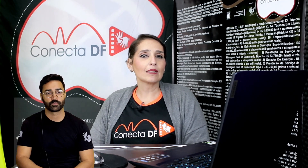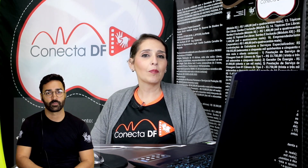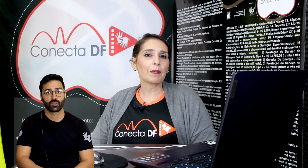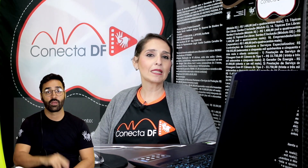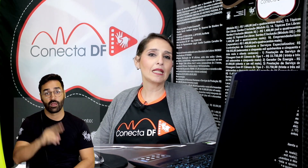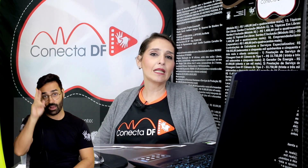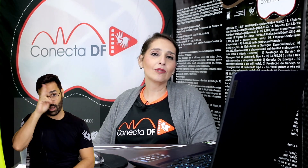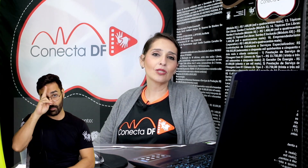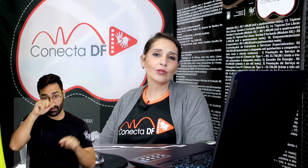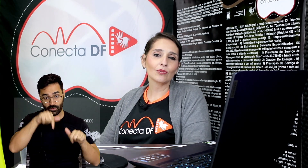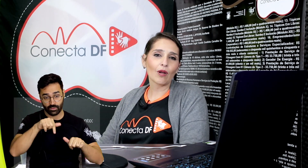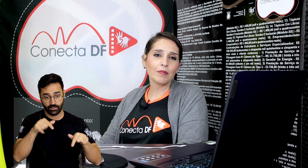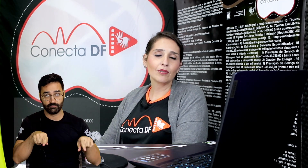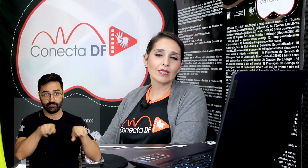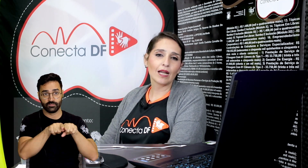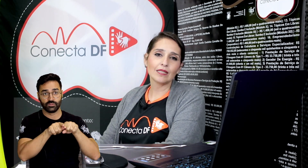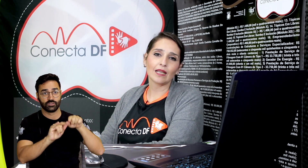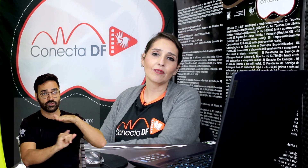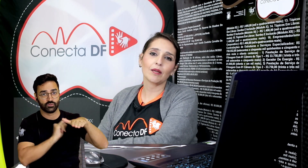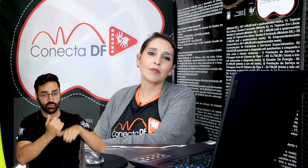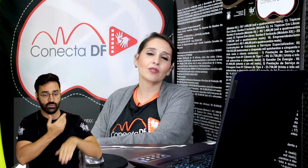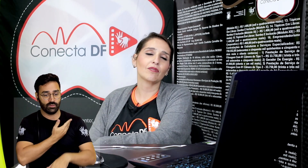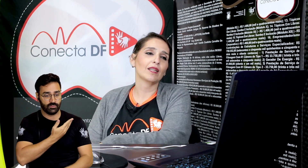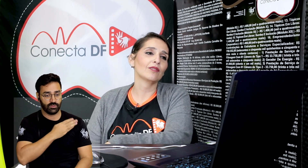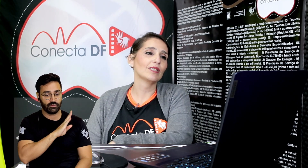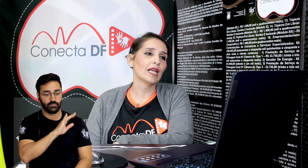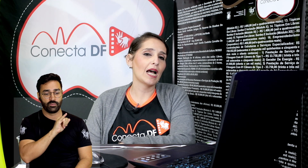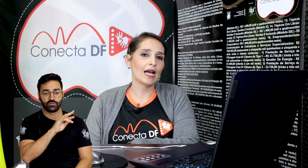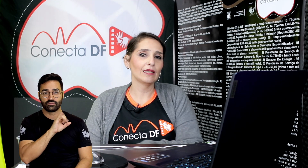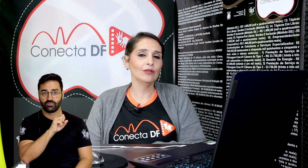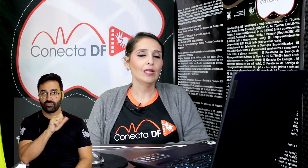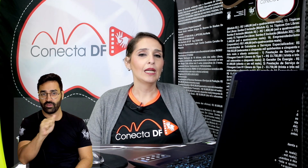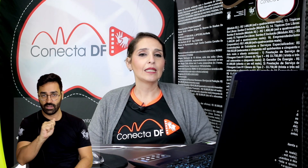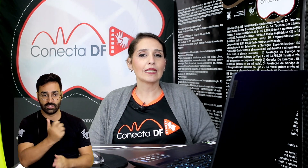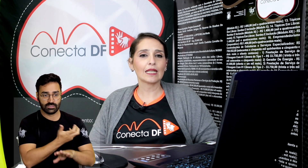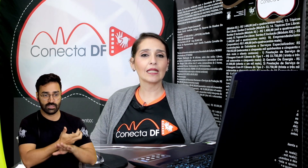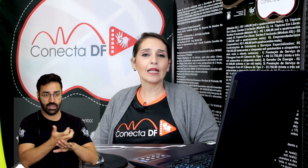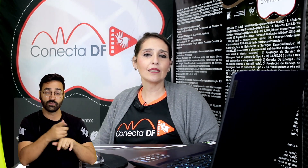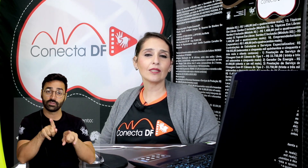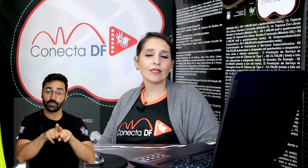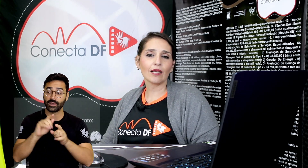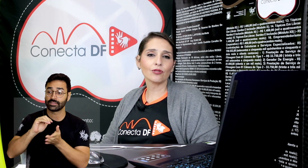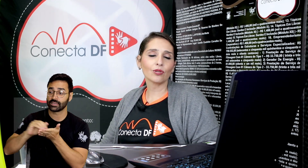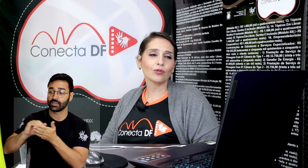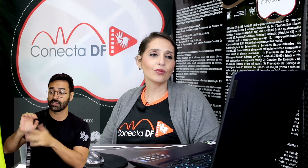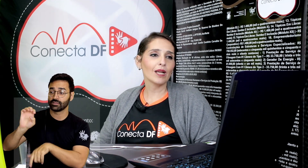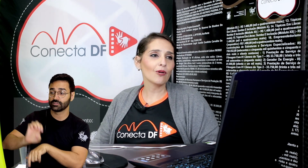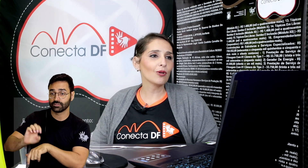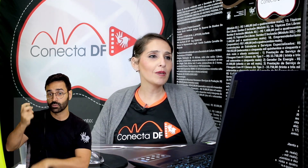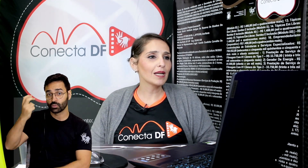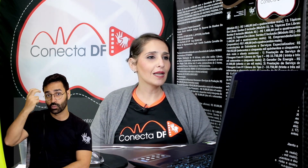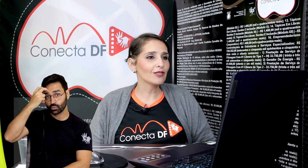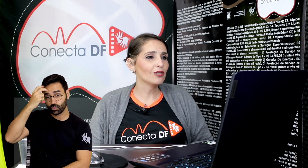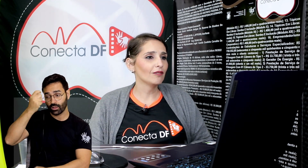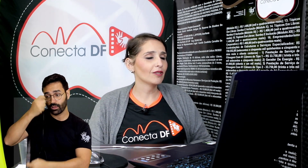Lembrando que essa é uma parceria do Instituto Amigos da Reserva da Biosfera do Cerrado e da Secretaria de Estado de Cultura e